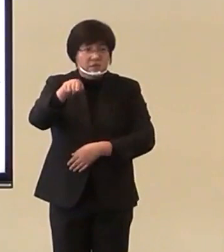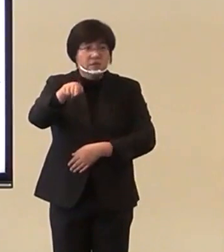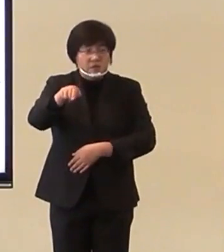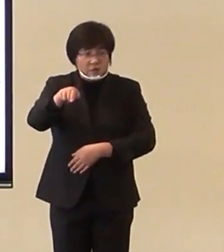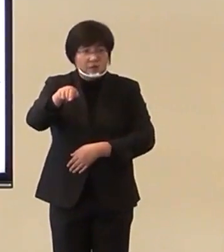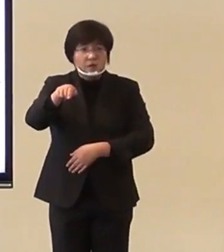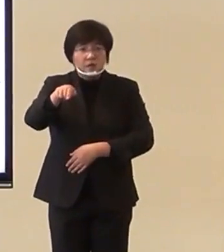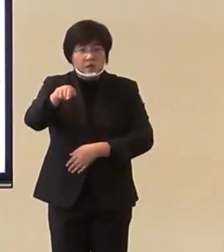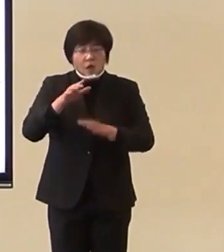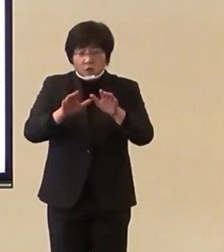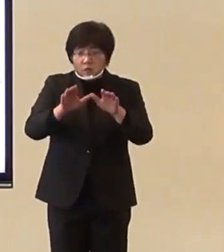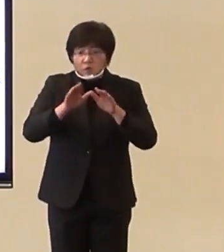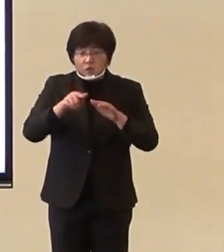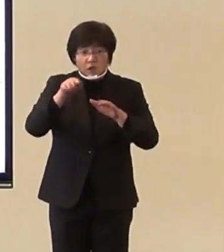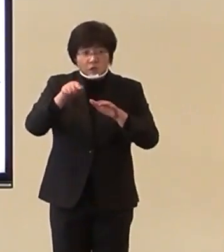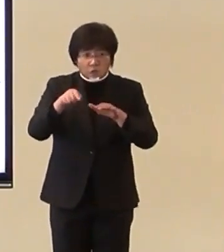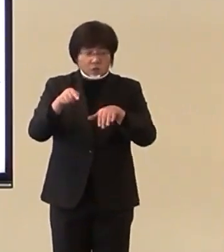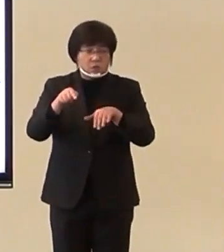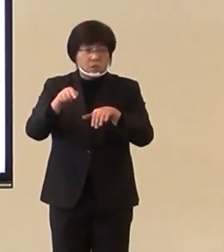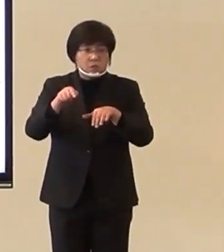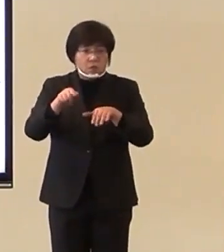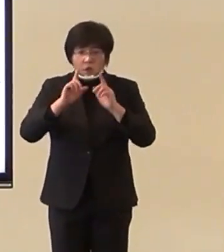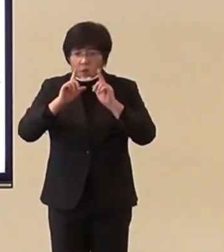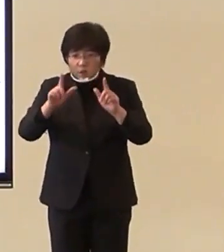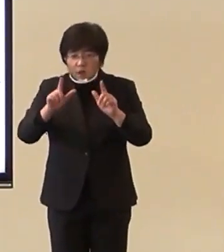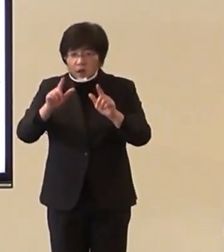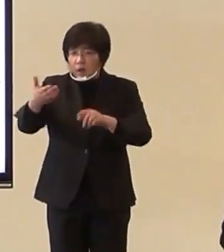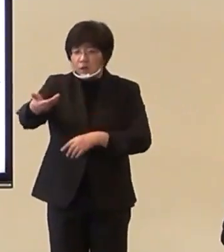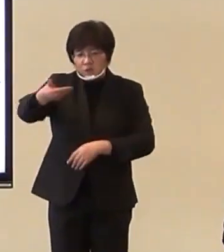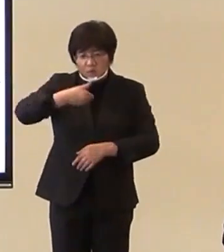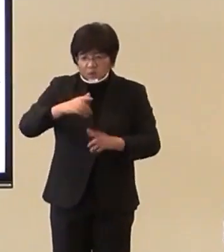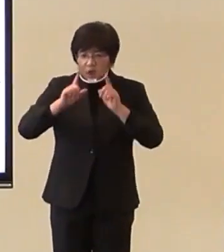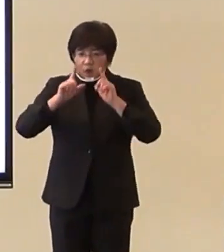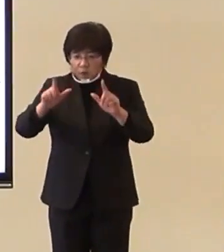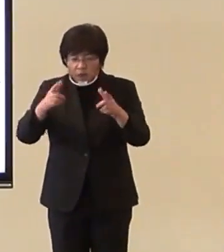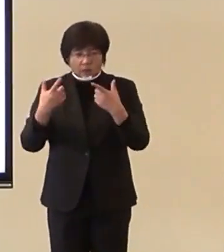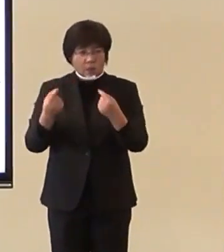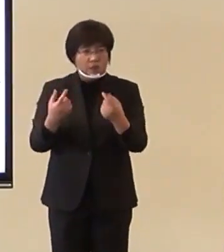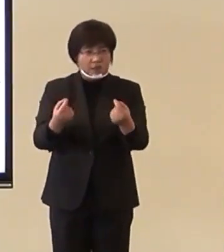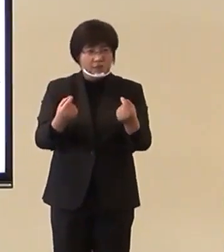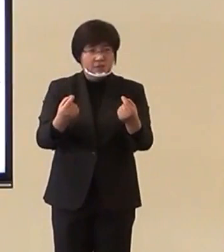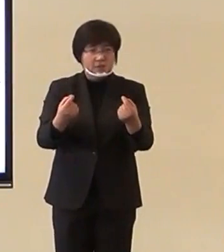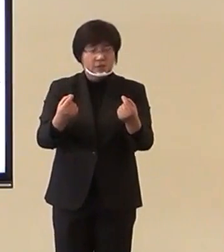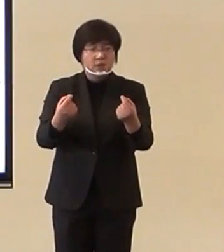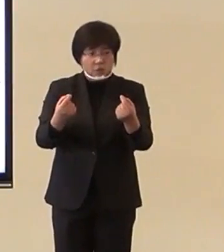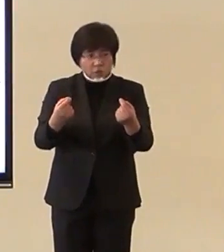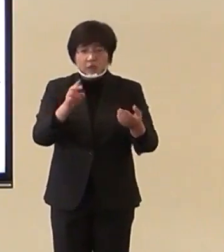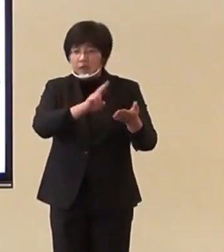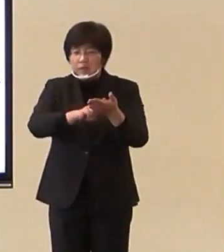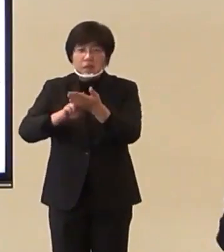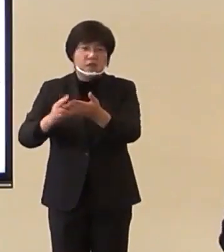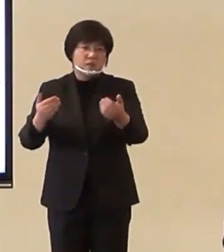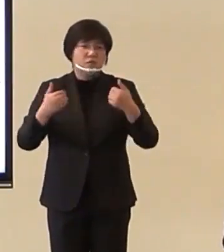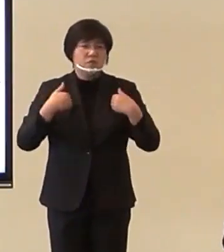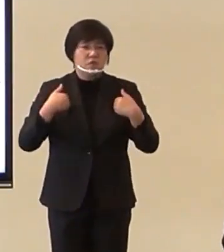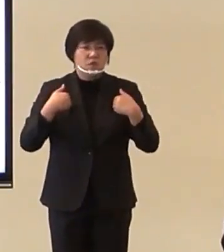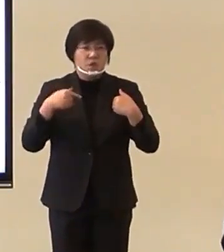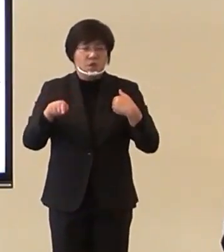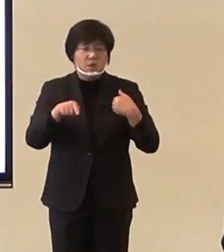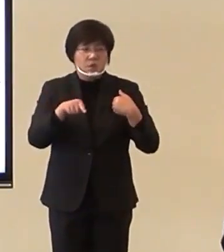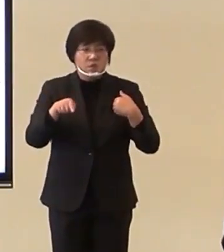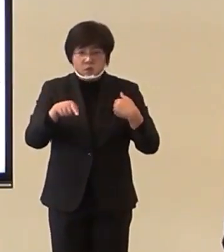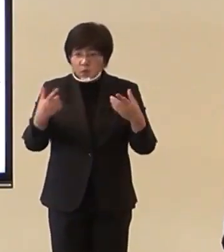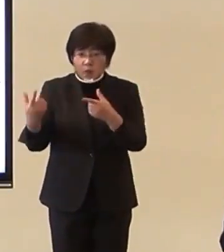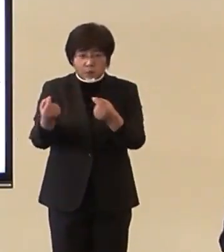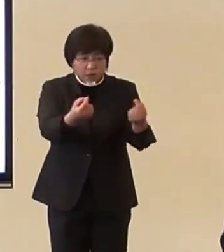ですよ。同じような質問を受けたら同じような答えにしようとか、毎日日々アップデートしながらそこに対応しなきゃ、こういうものは共通